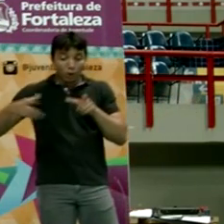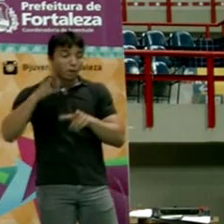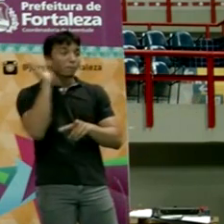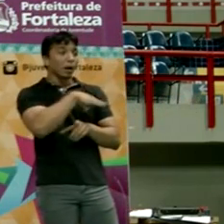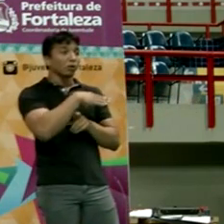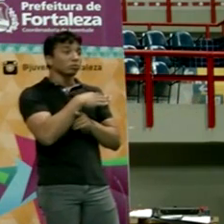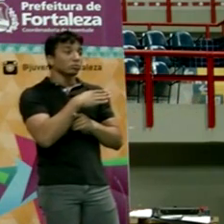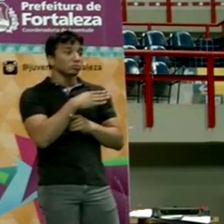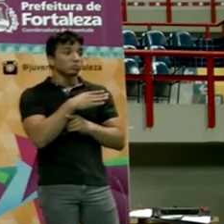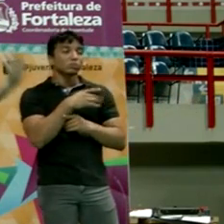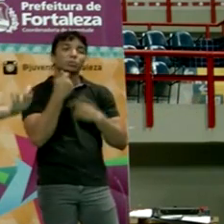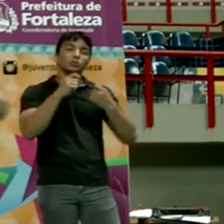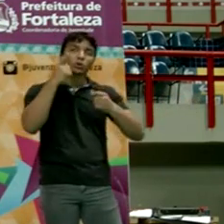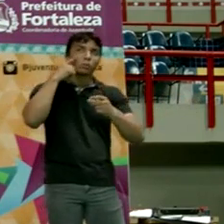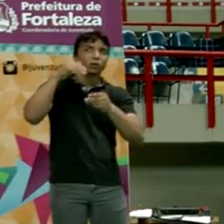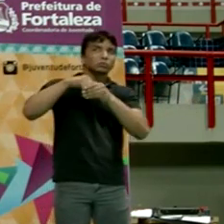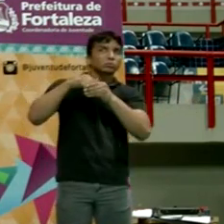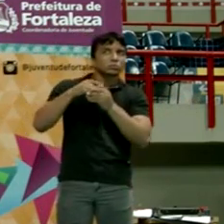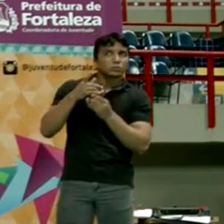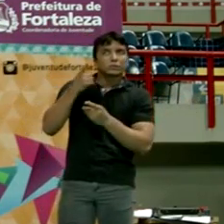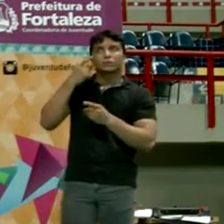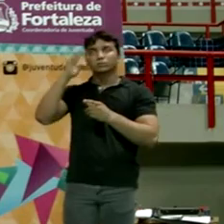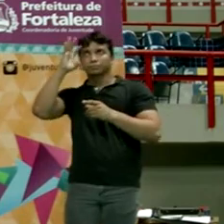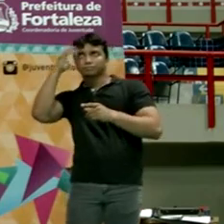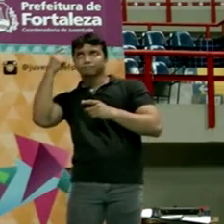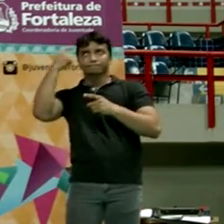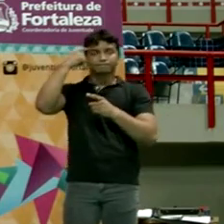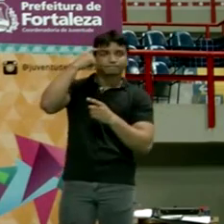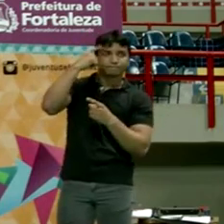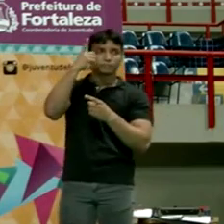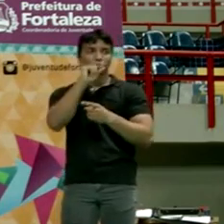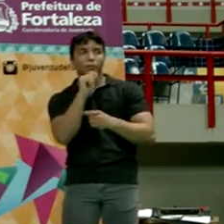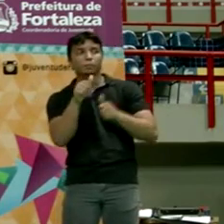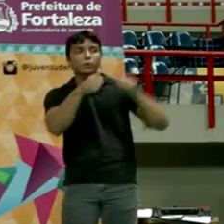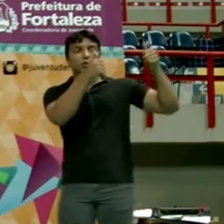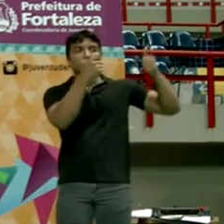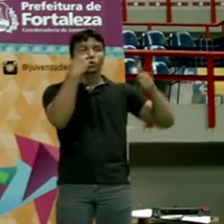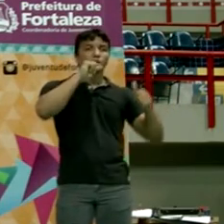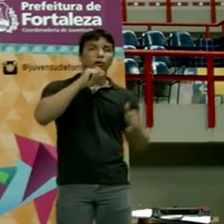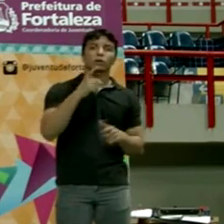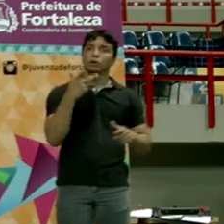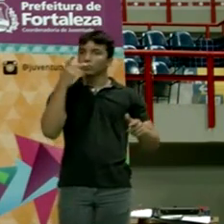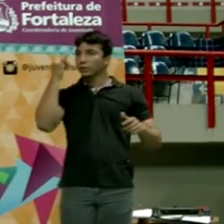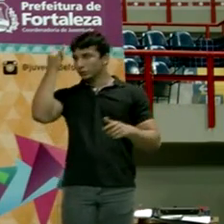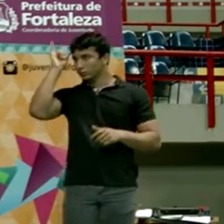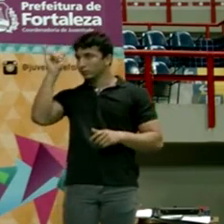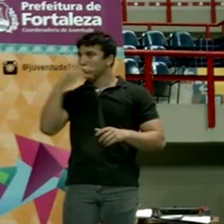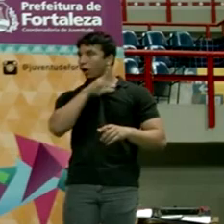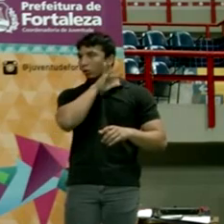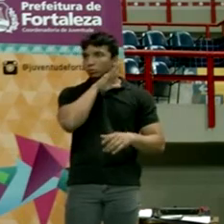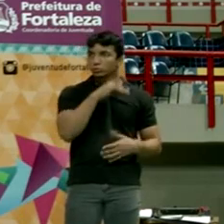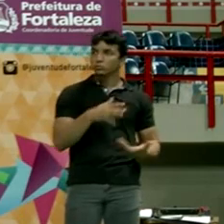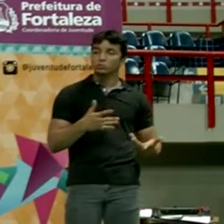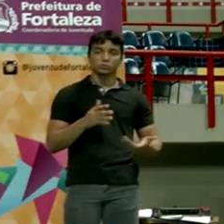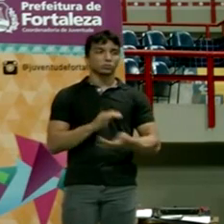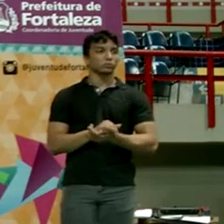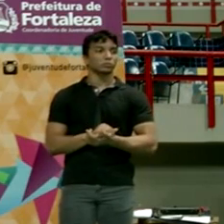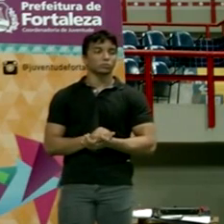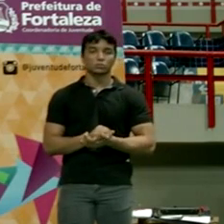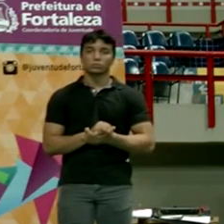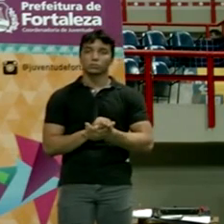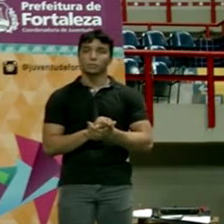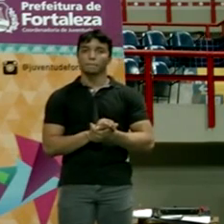Então é preciso que a gente cada vez vote melhor, não é? Para que a gente possa ter melhores representantes. Tem